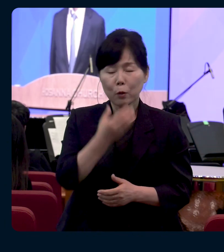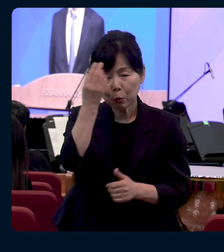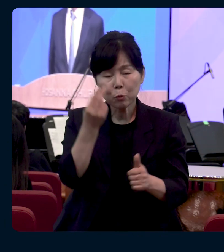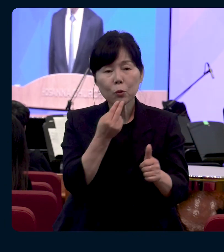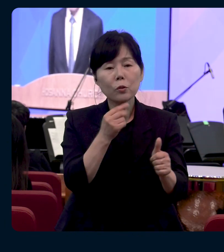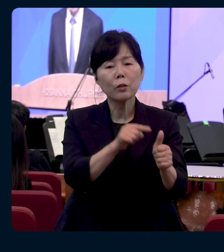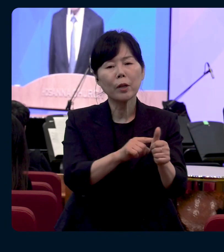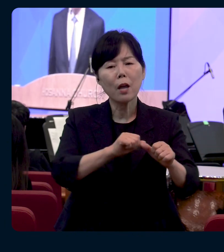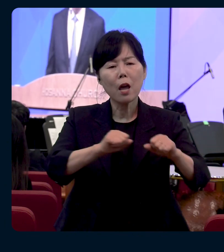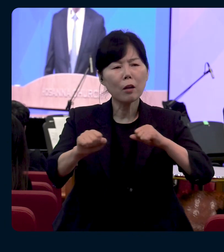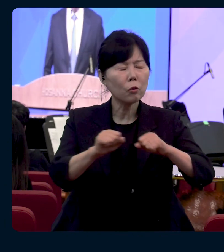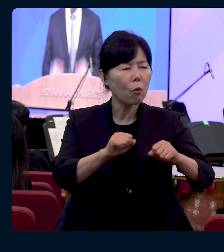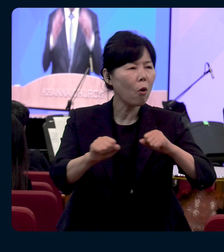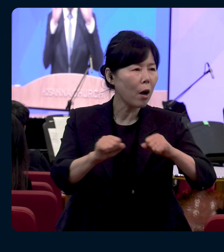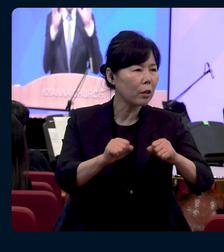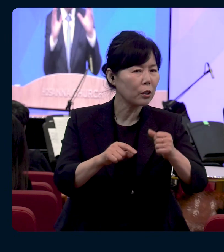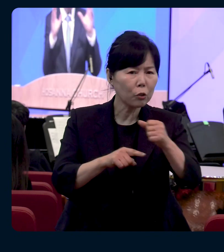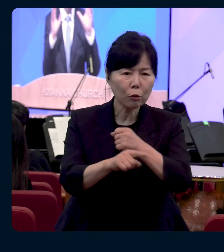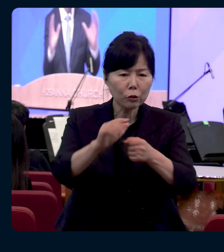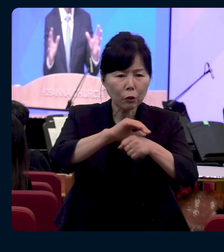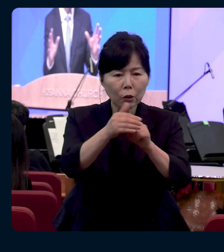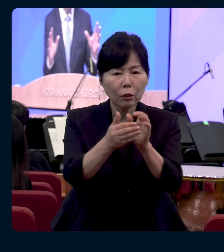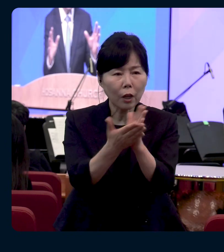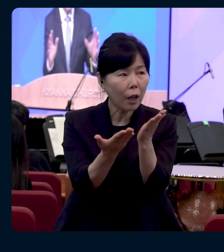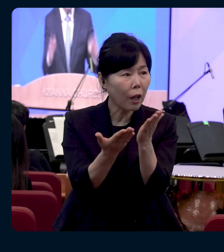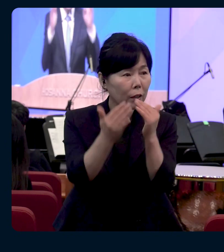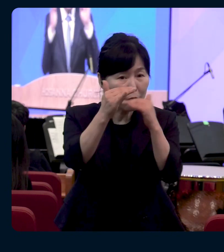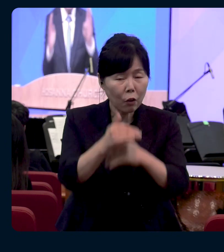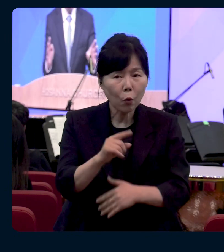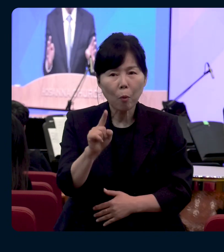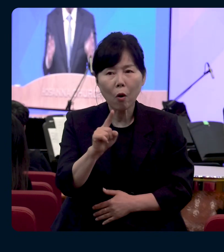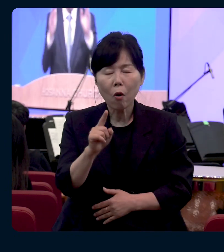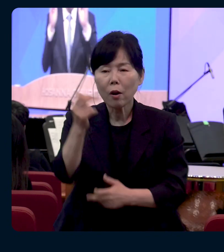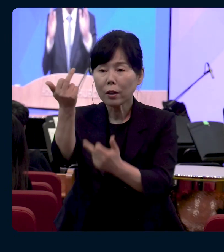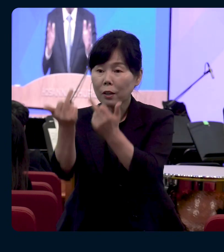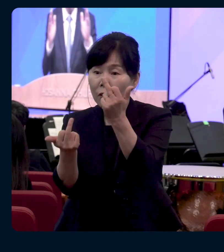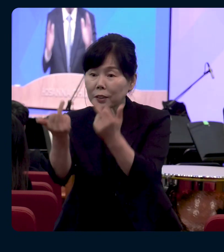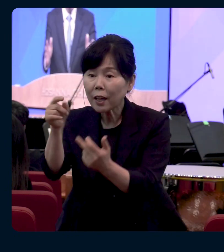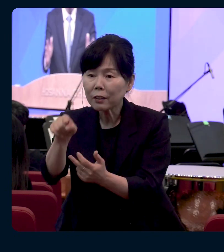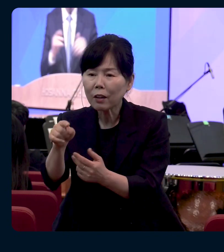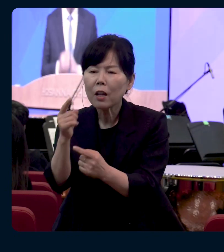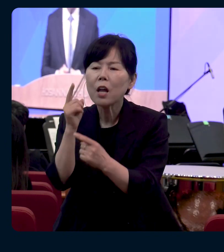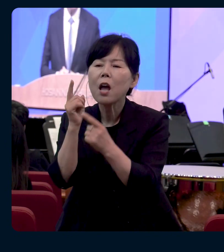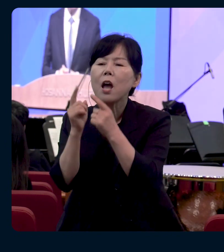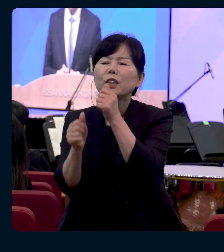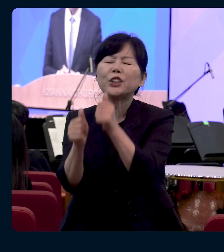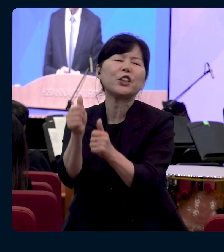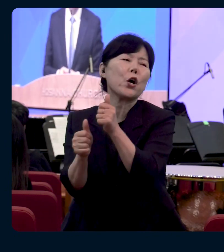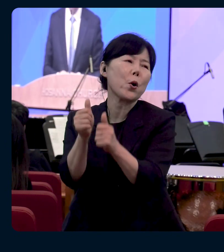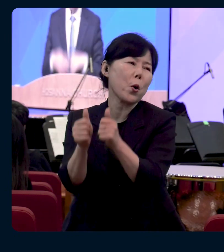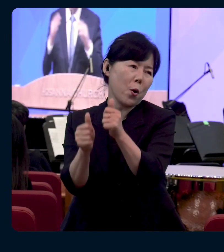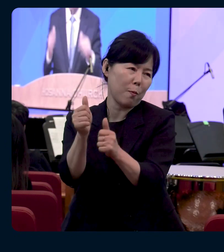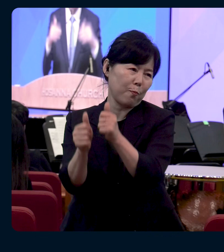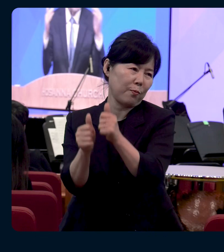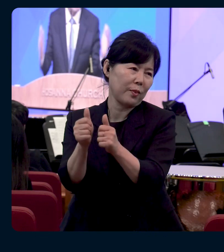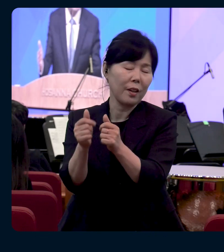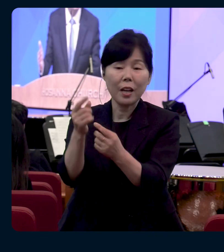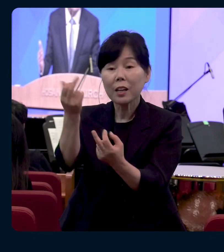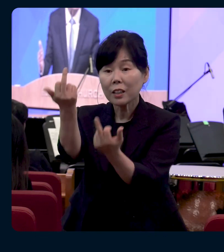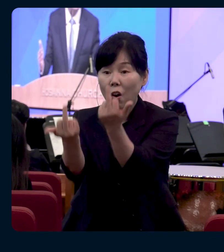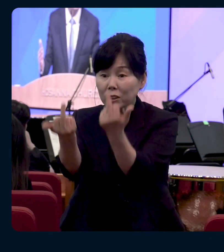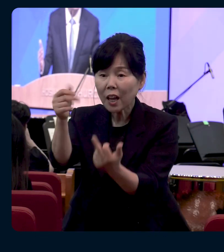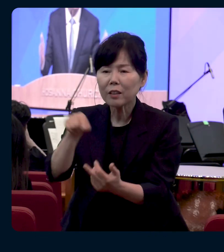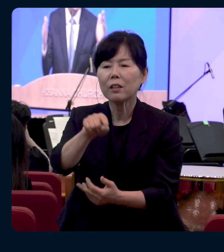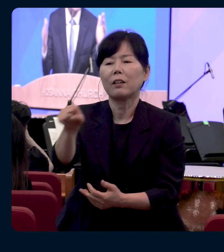하고 있는 것이 무엇인지 성경이 정확하게 이렇게 말하고 있습니다. 형제들을 시험하고 있다, 이렇게. 형제들을 시험한다, 이렇게